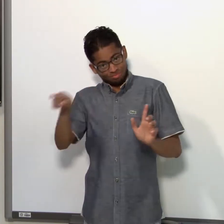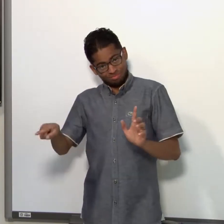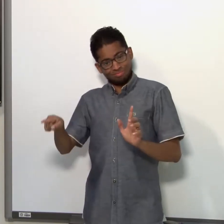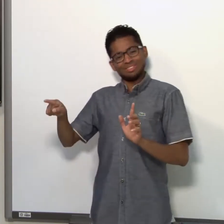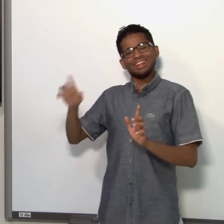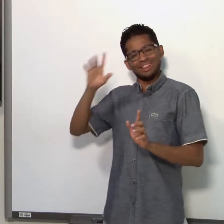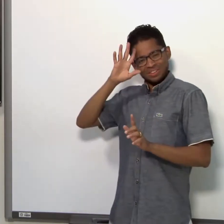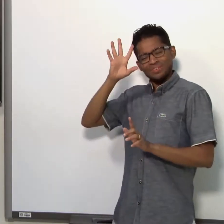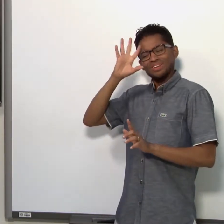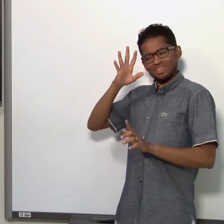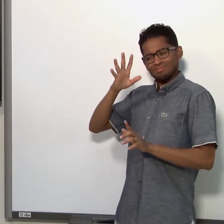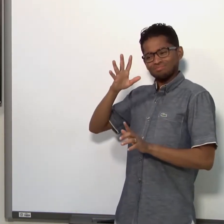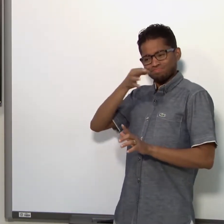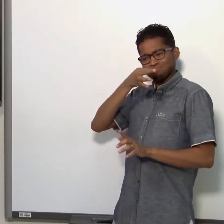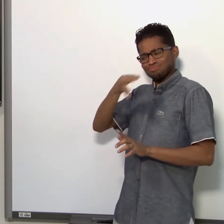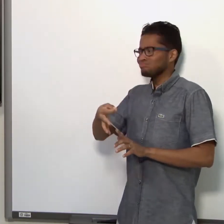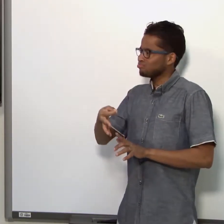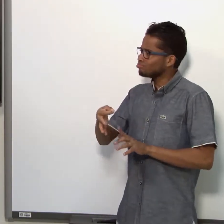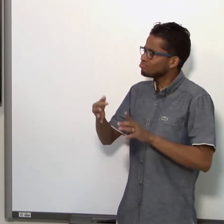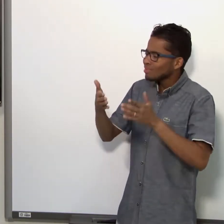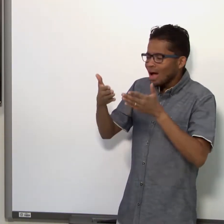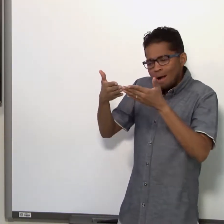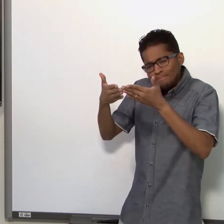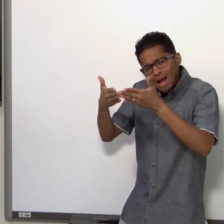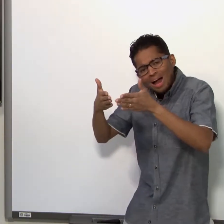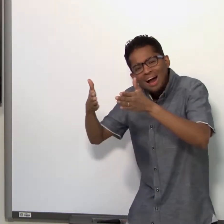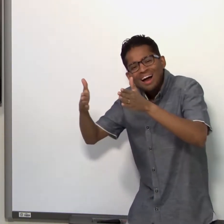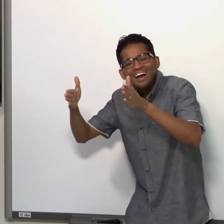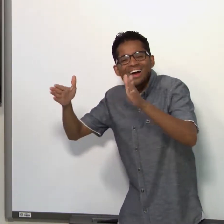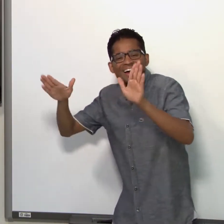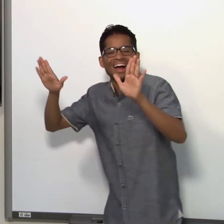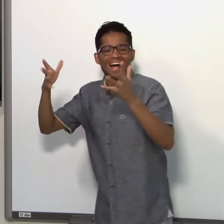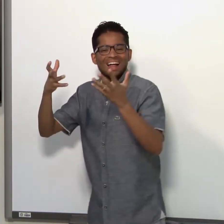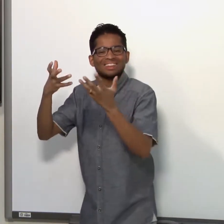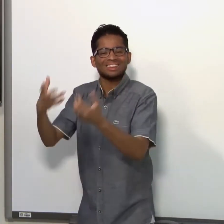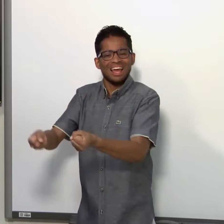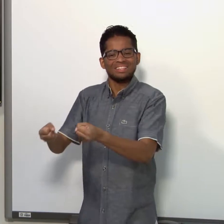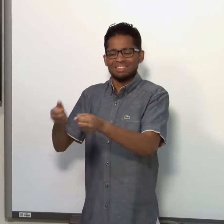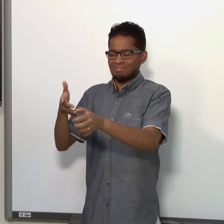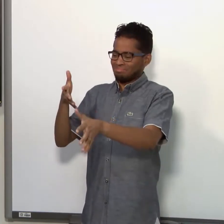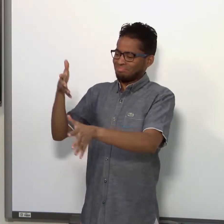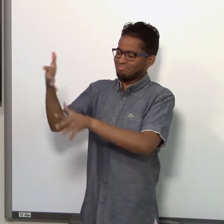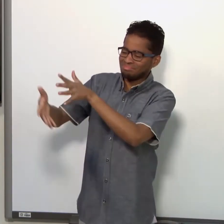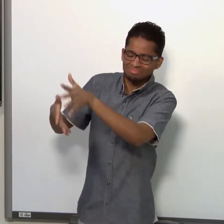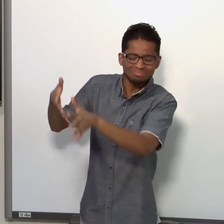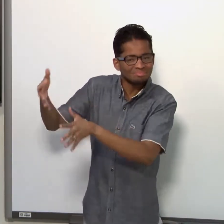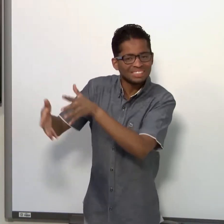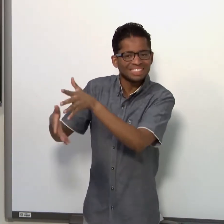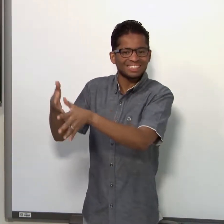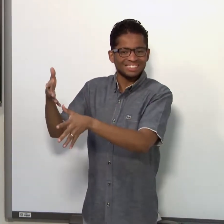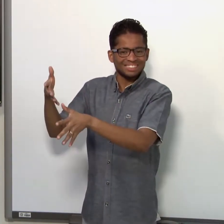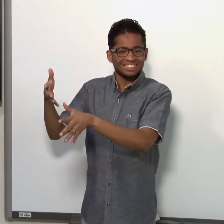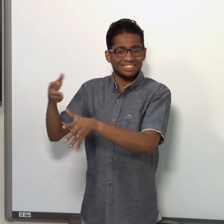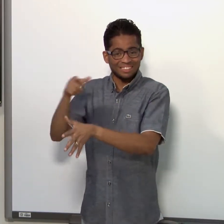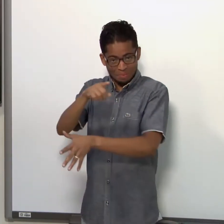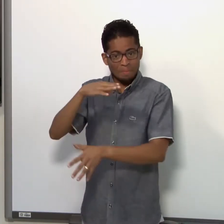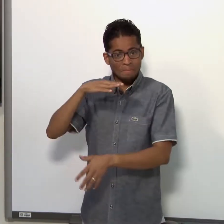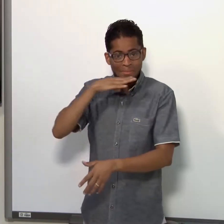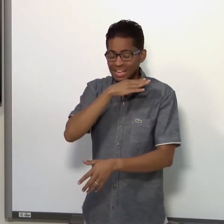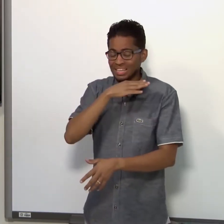uso da língua de sinais. E já na teoria crítica, existe a abertura, aceitação para o uso